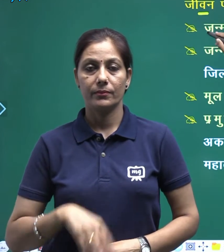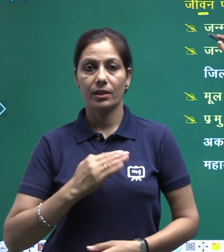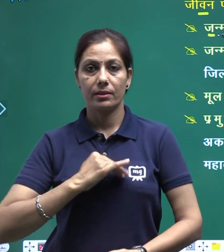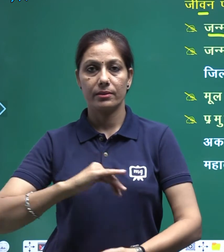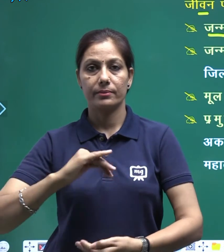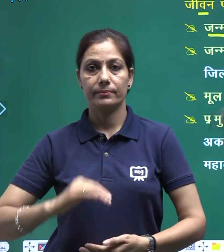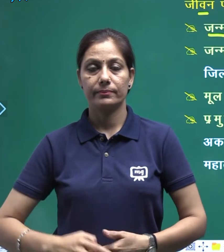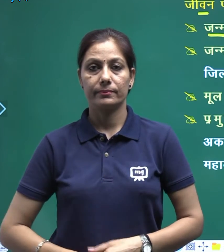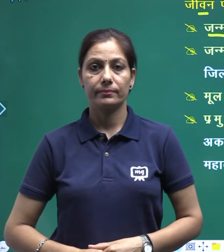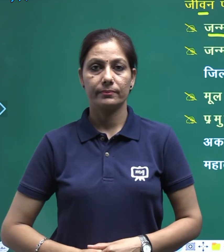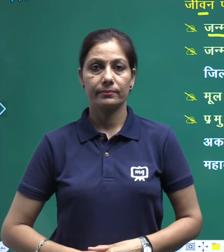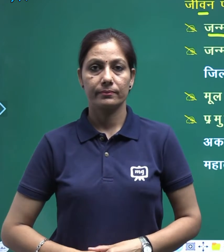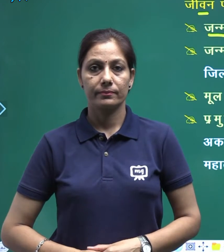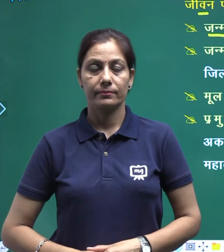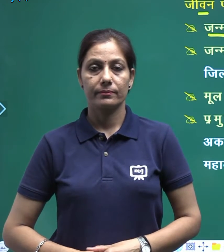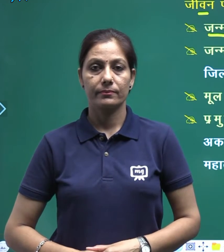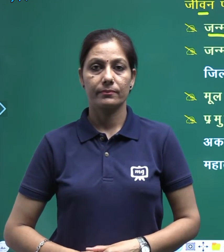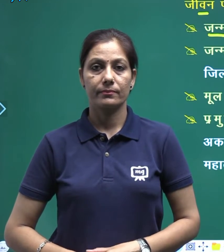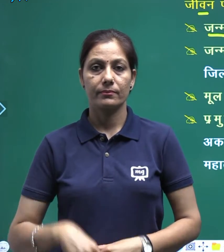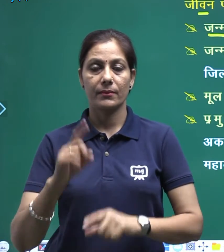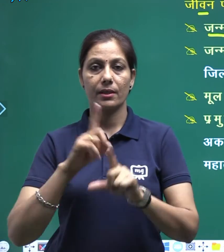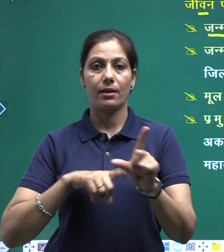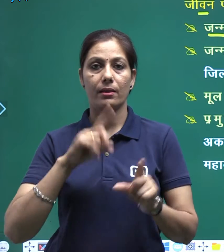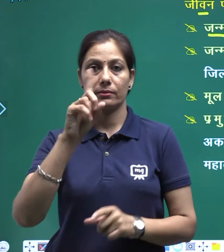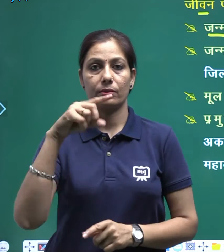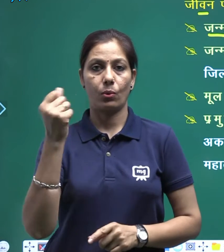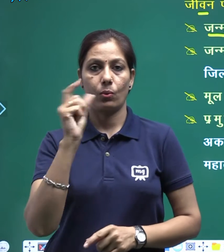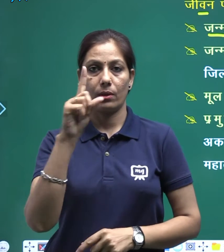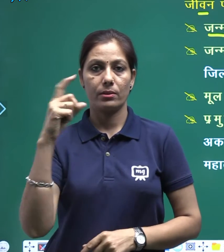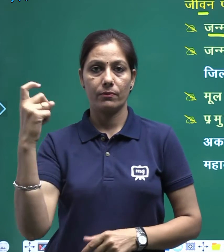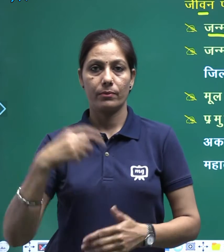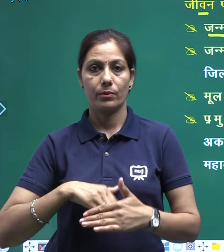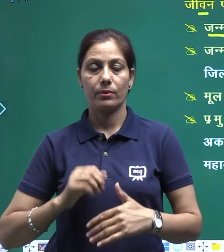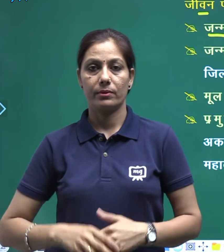इनका जन्म सन 1917 में हुआ।